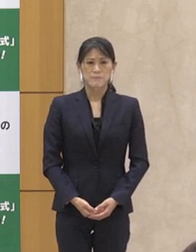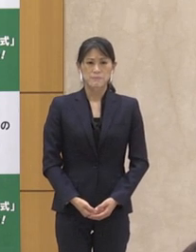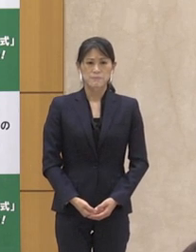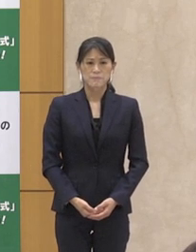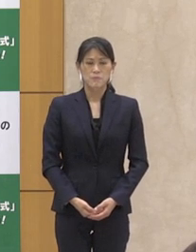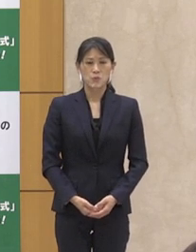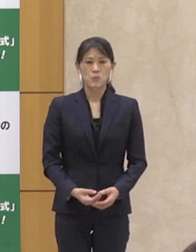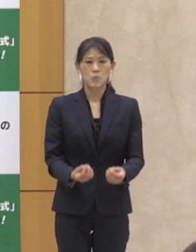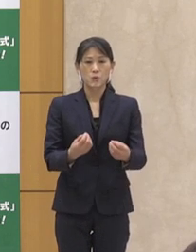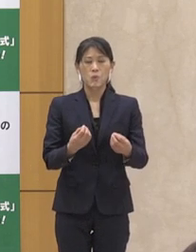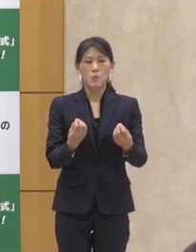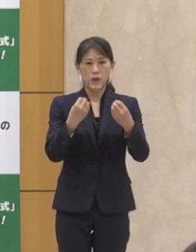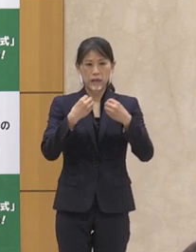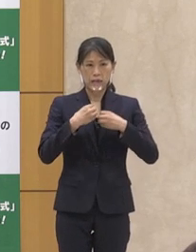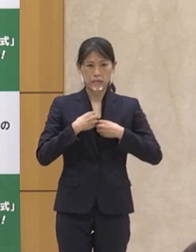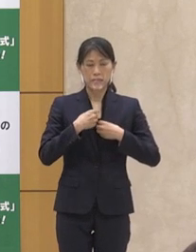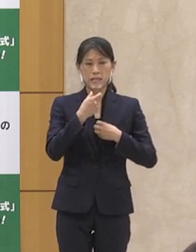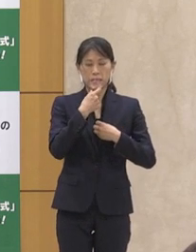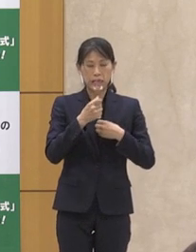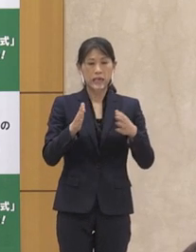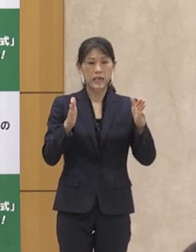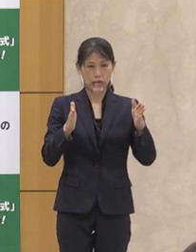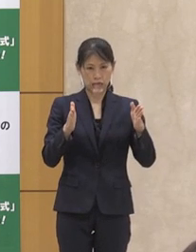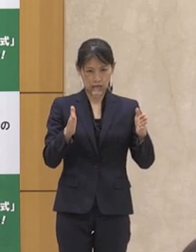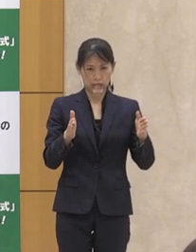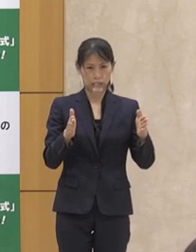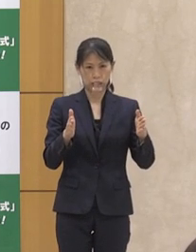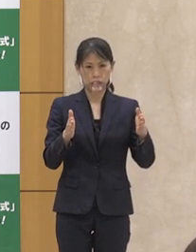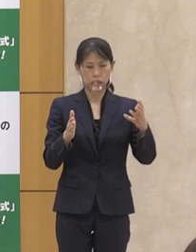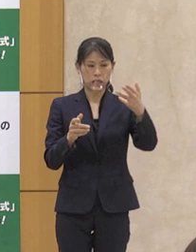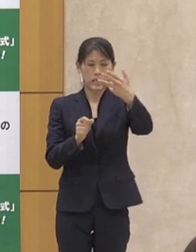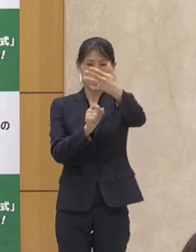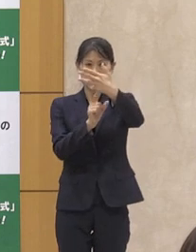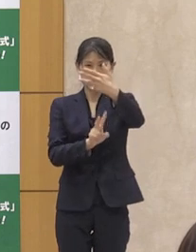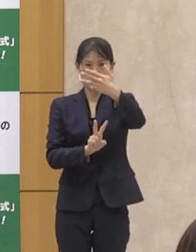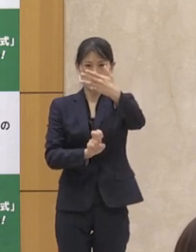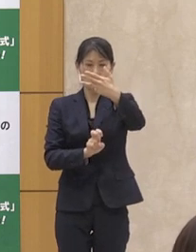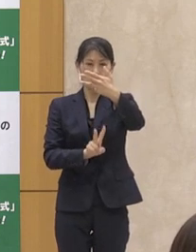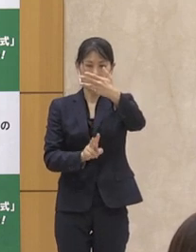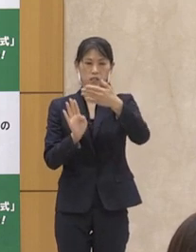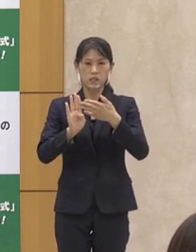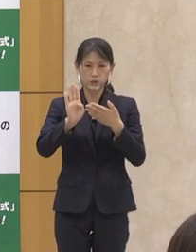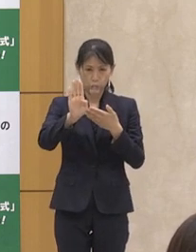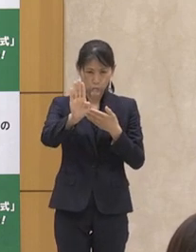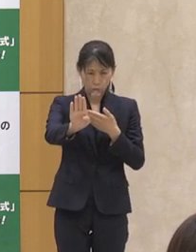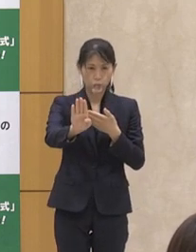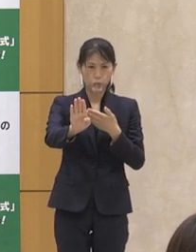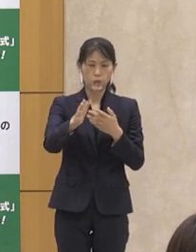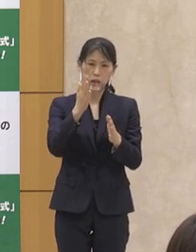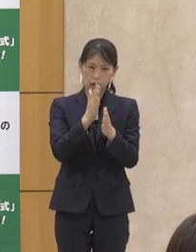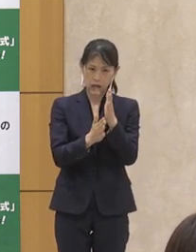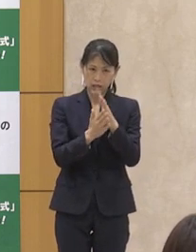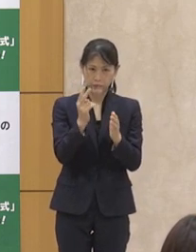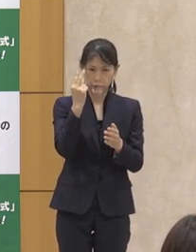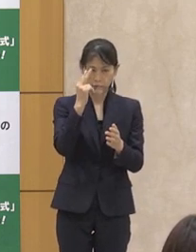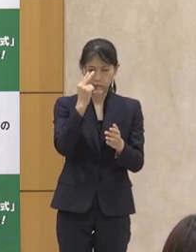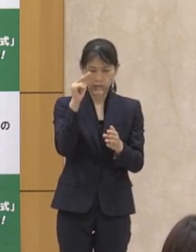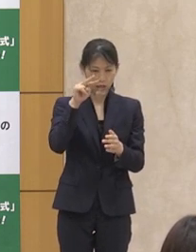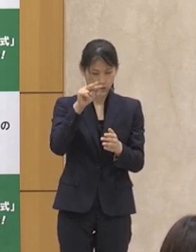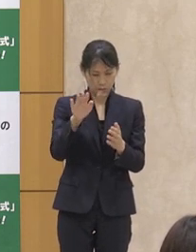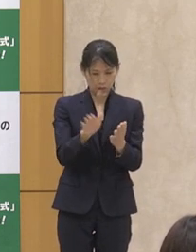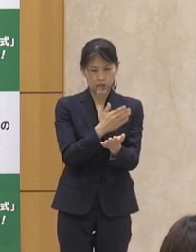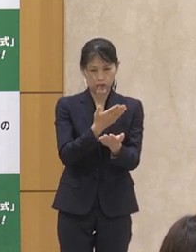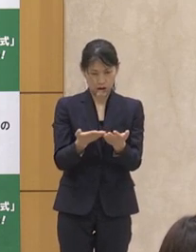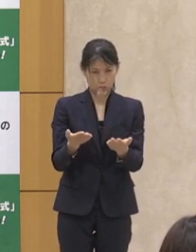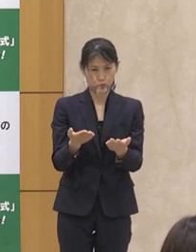この感染警戒8月22日以降のについては改めて見直していくという話